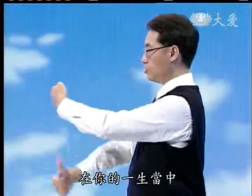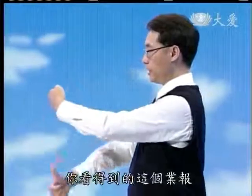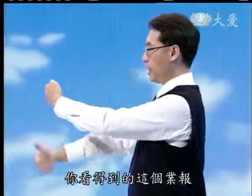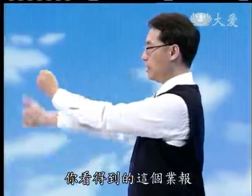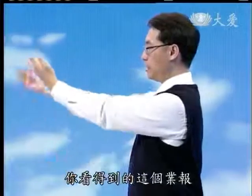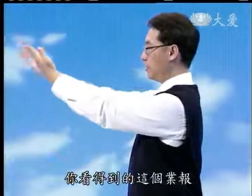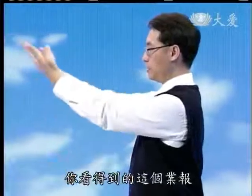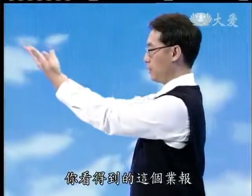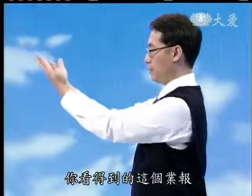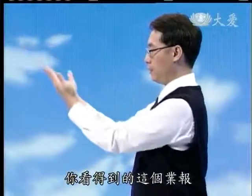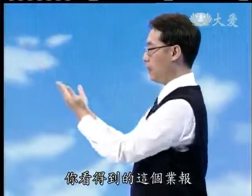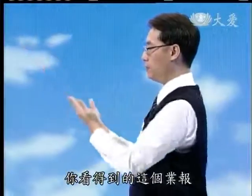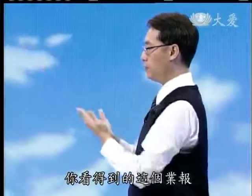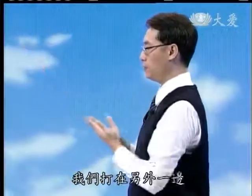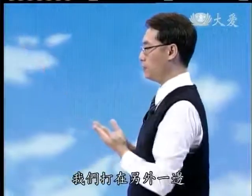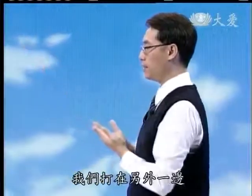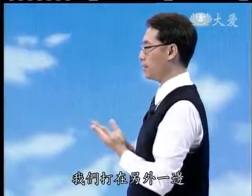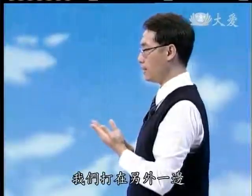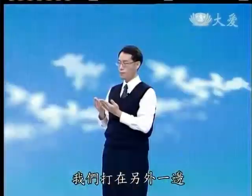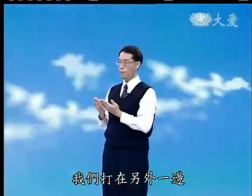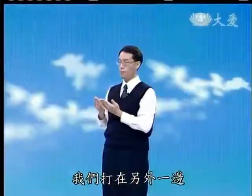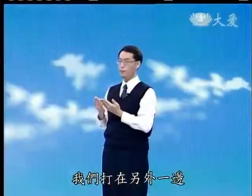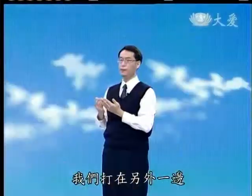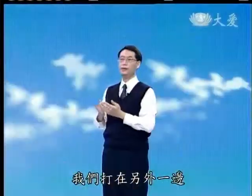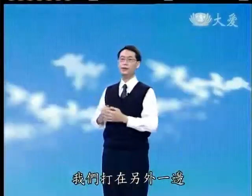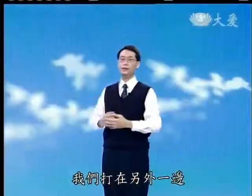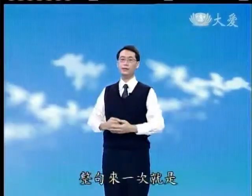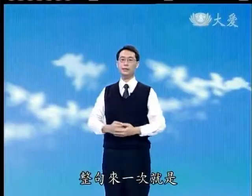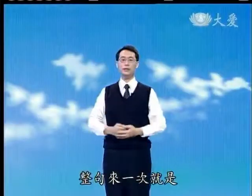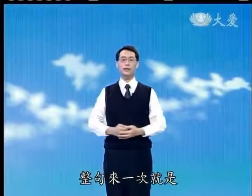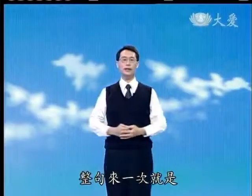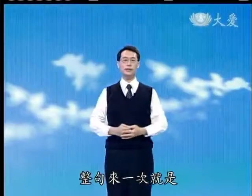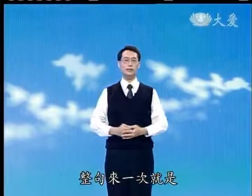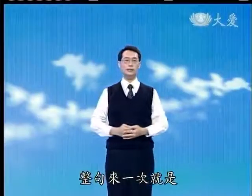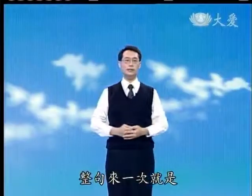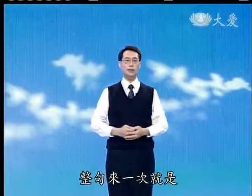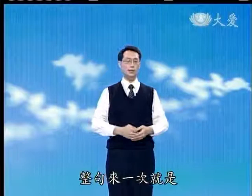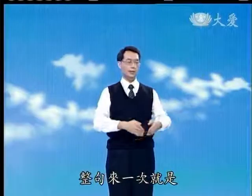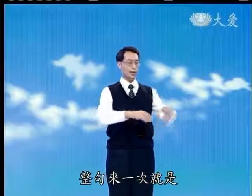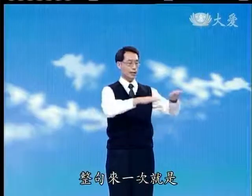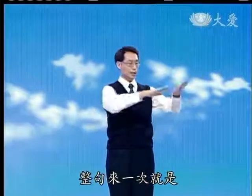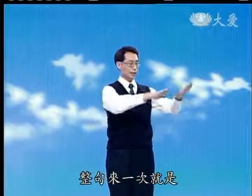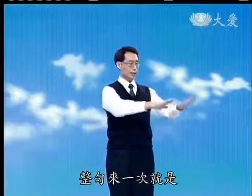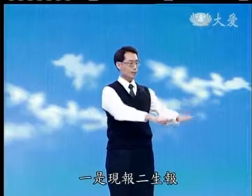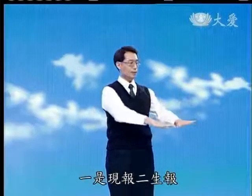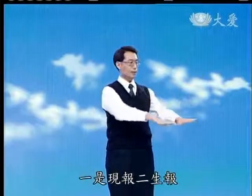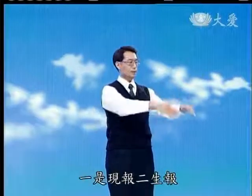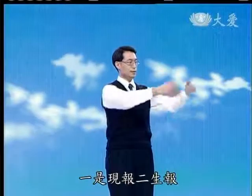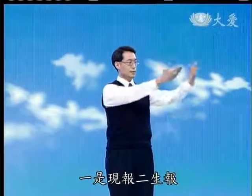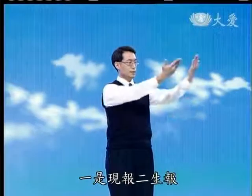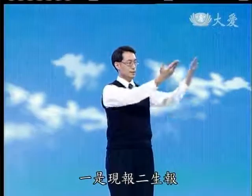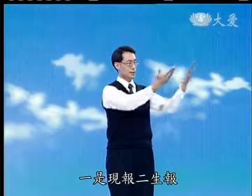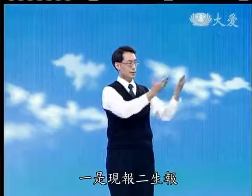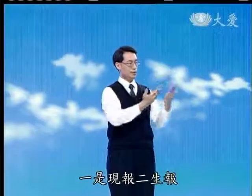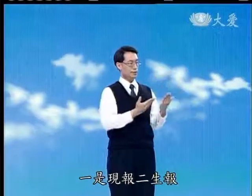你看得到的这个业报。我们打在另外一边，整句来一次，就是一是现